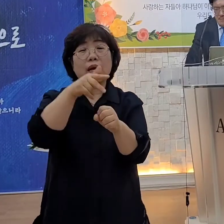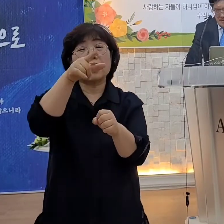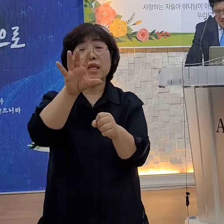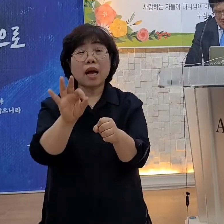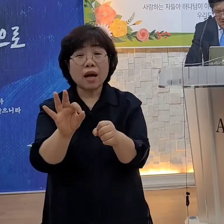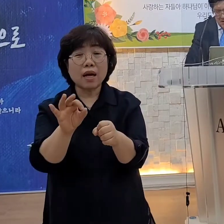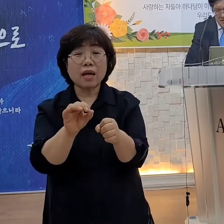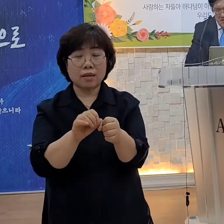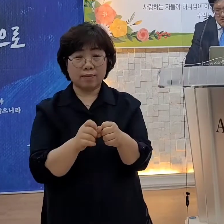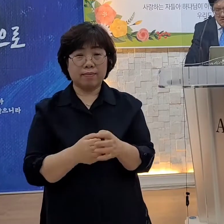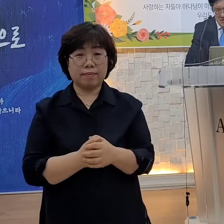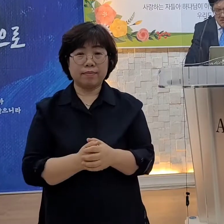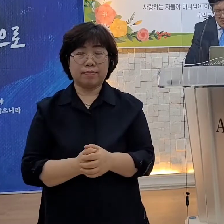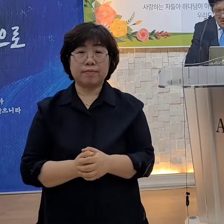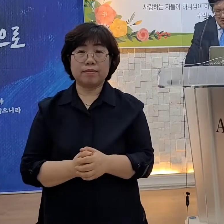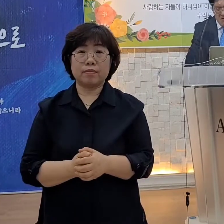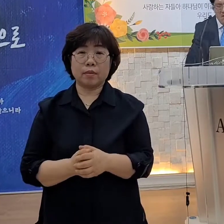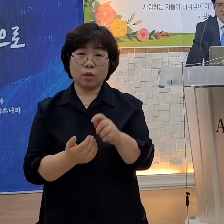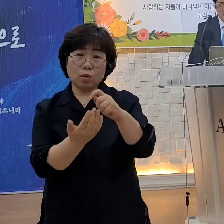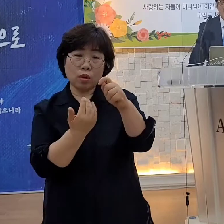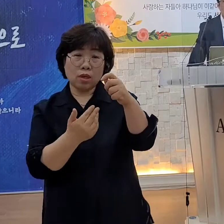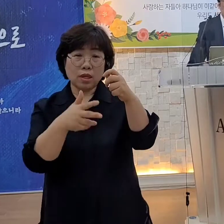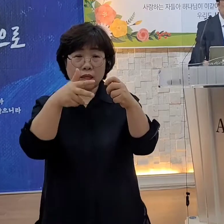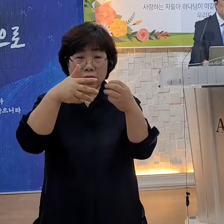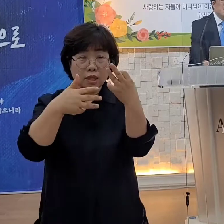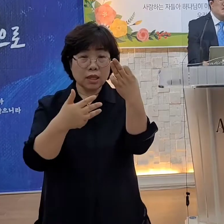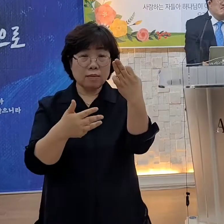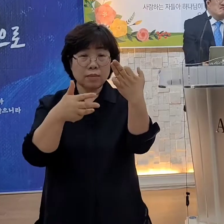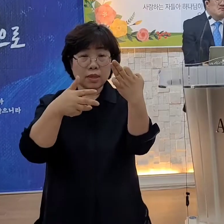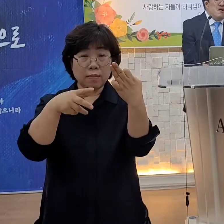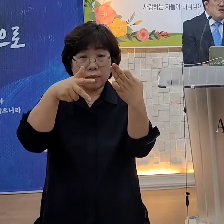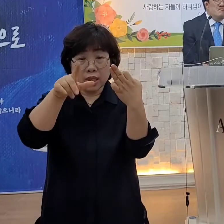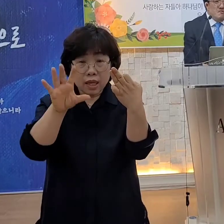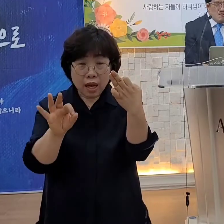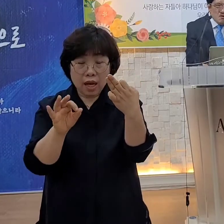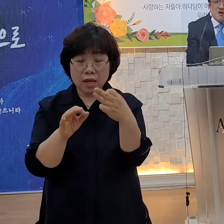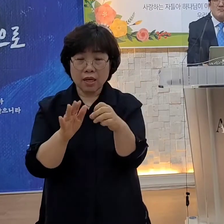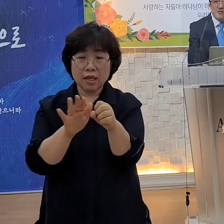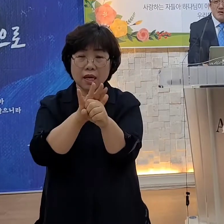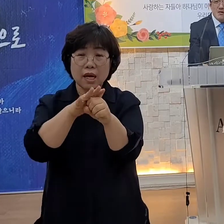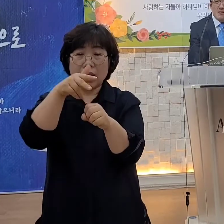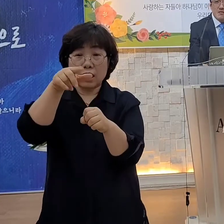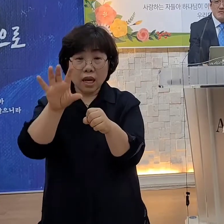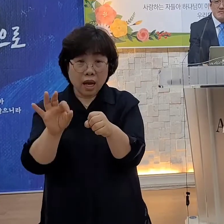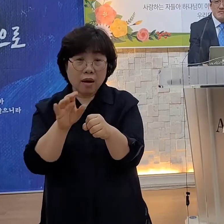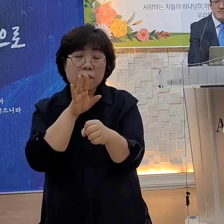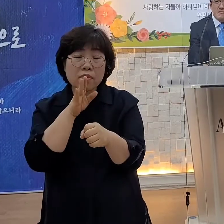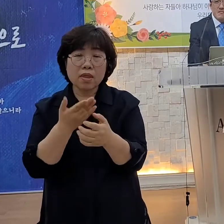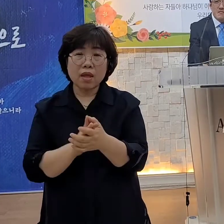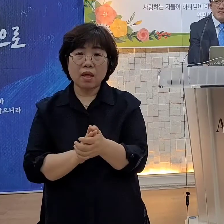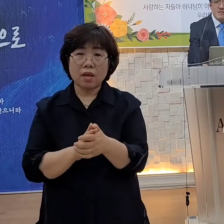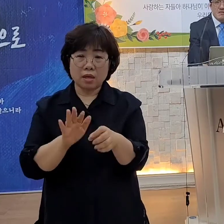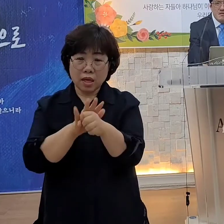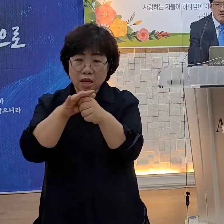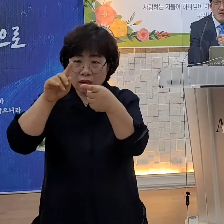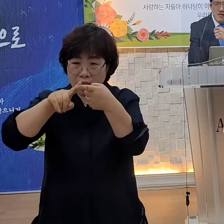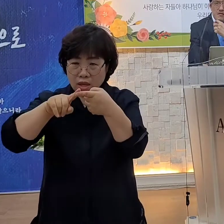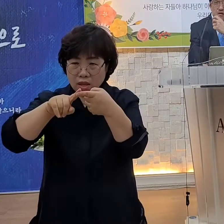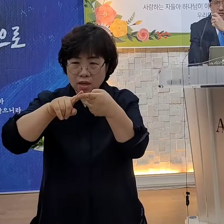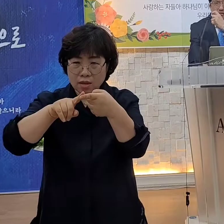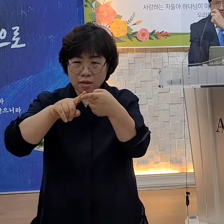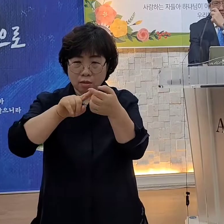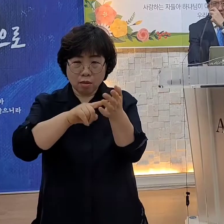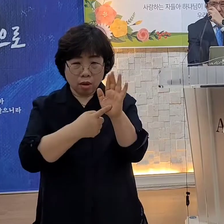보면 이 사랑에 대한 정의가 잘 나와 있는데 여러분 거기서 사랑이 뭐라고 얘기합니까? 여러분 이걸